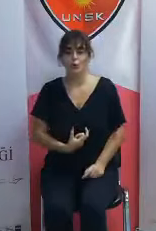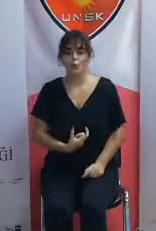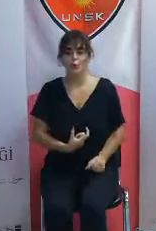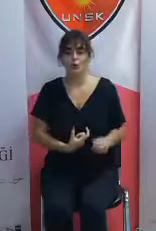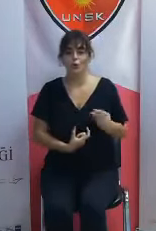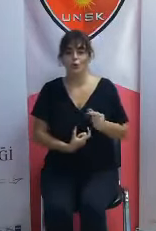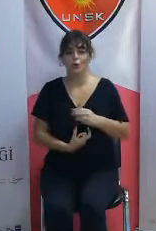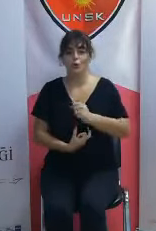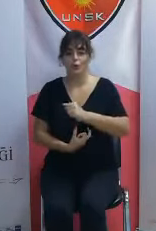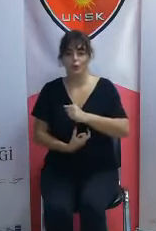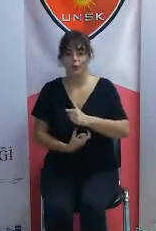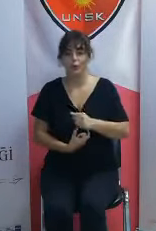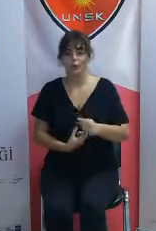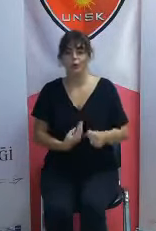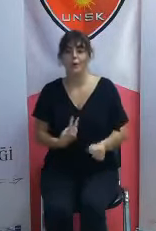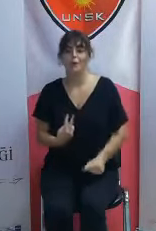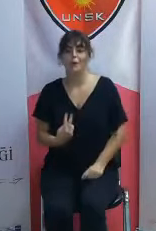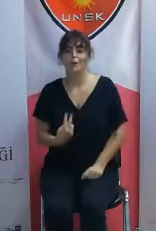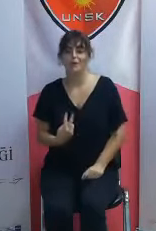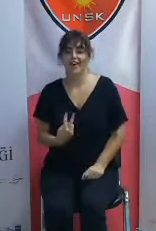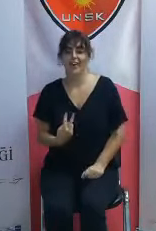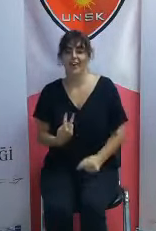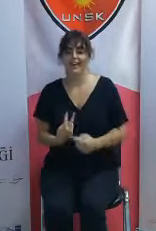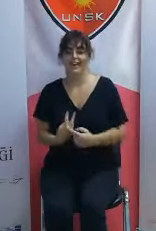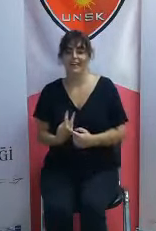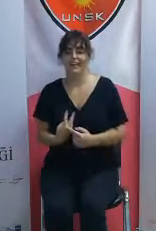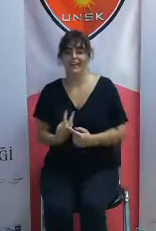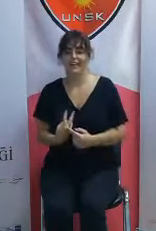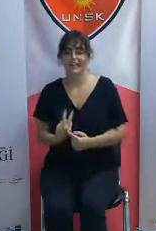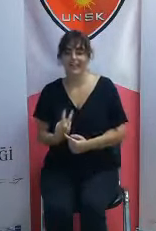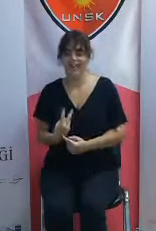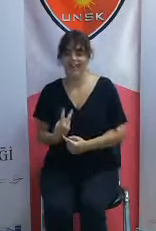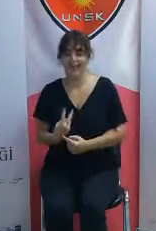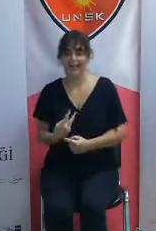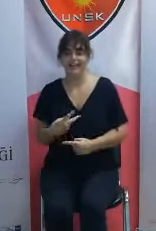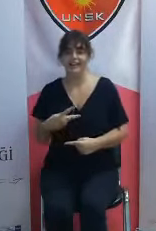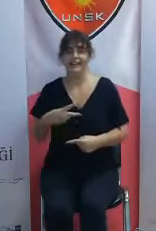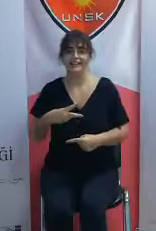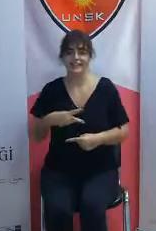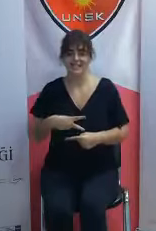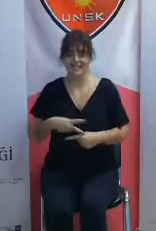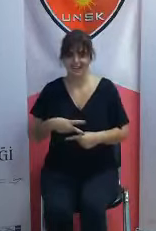Ümşakke. Ü, V, Y, Z.